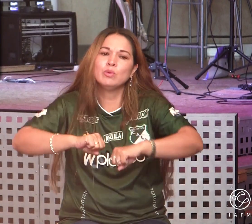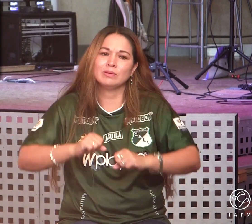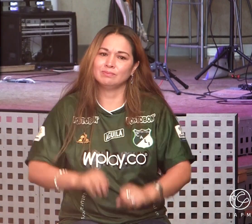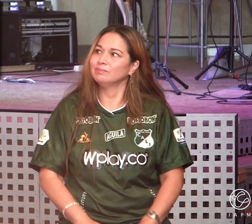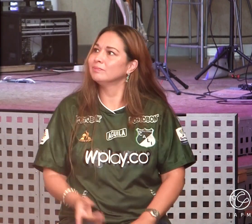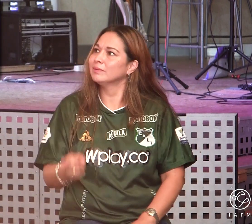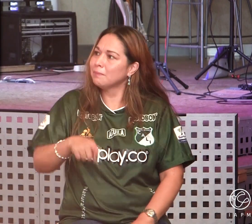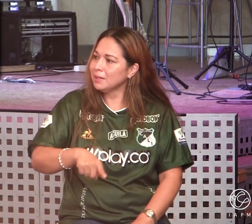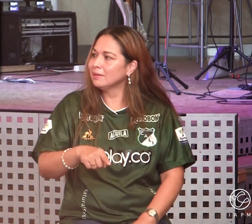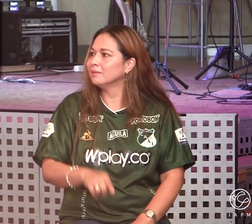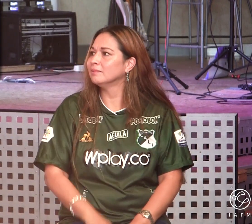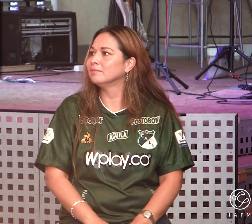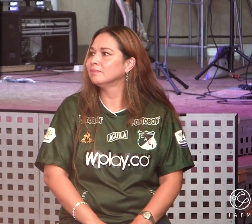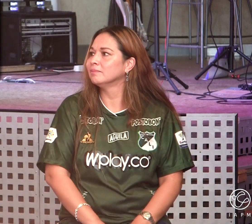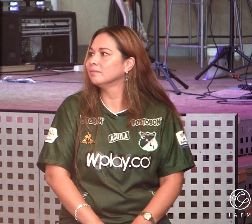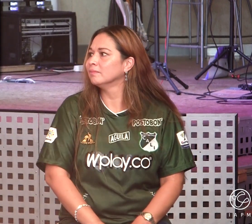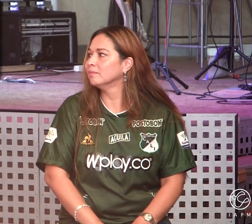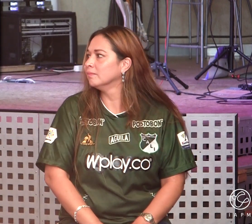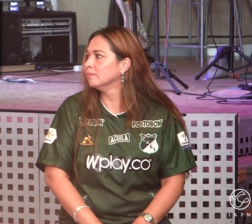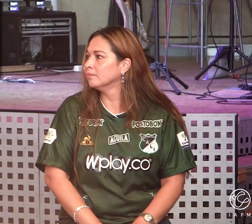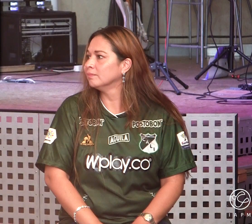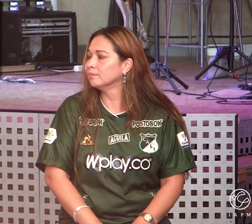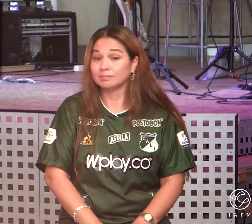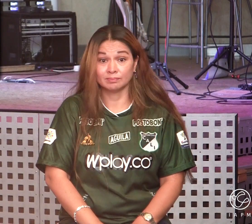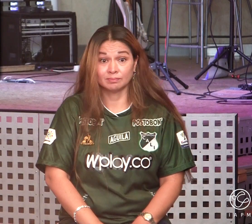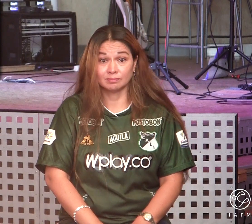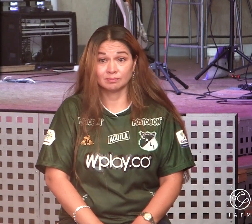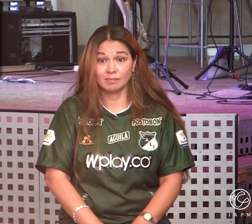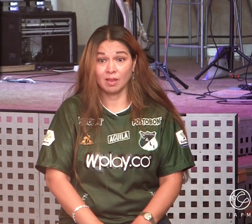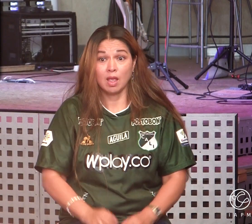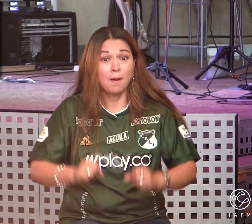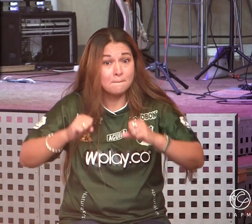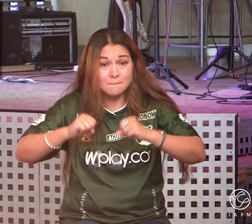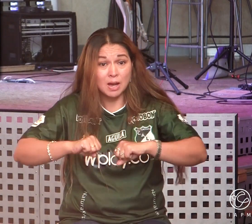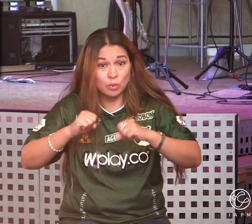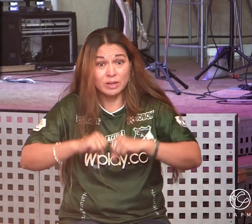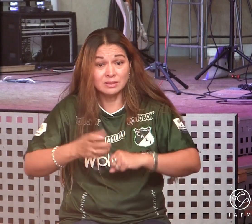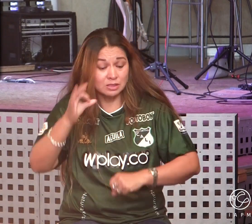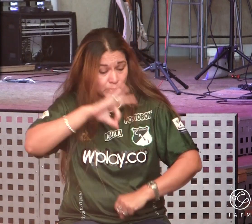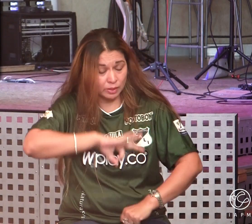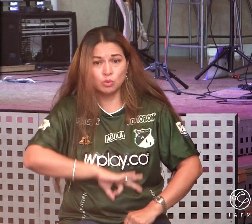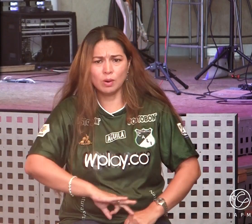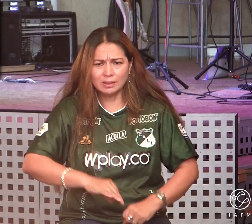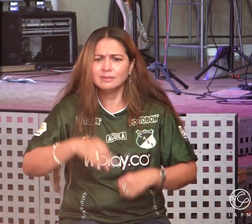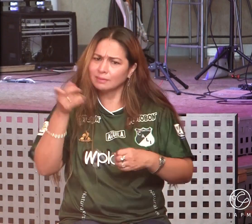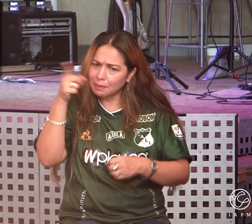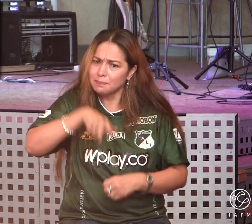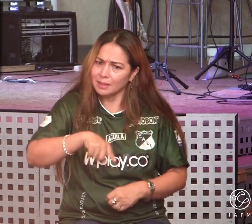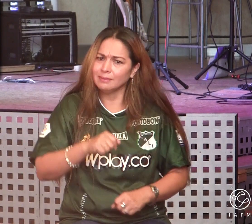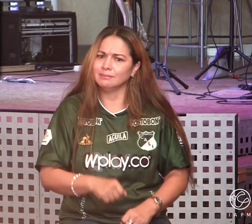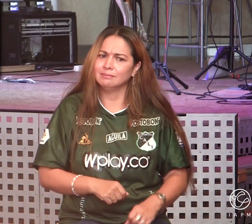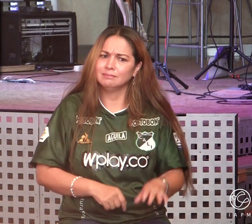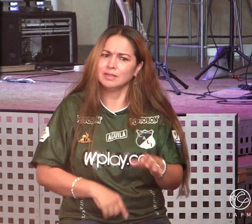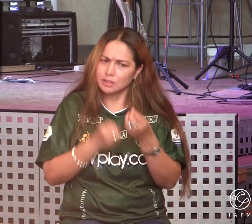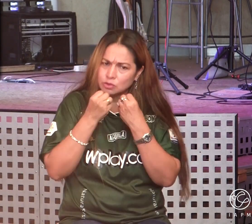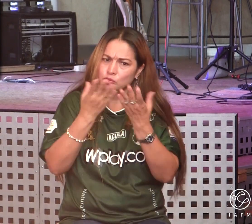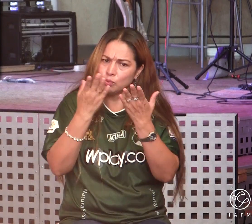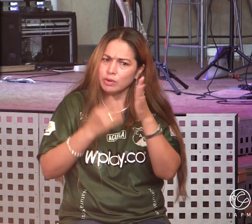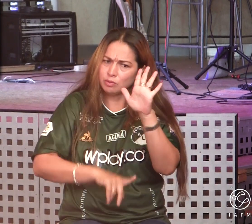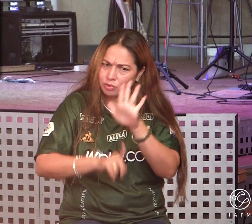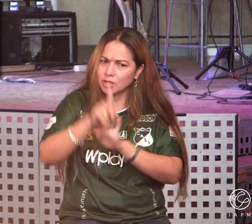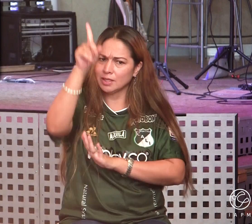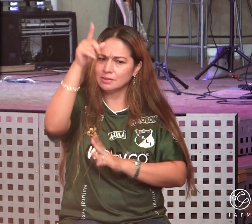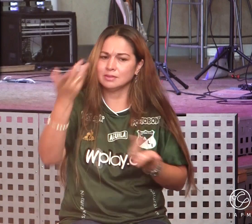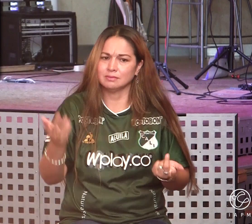¿Es en serio, sí? ¿No es en serio? ¿Es solamente para asustar predicadores? La